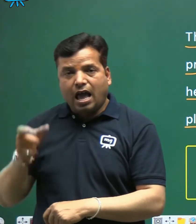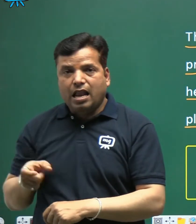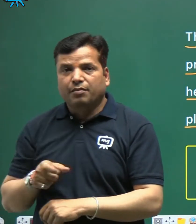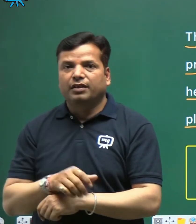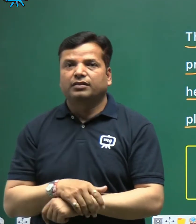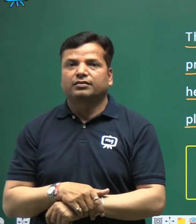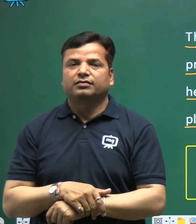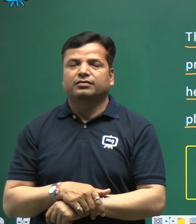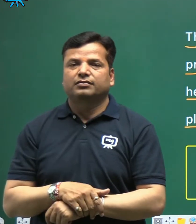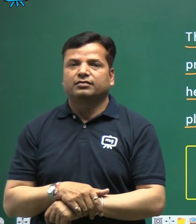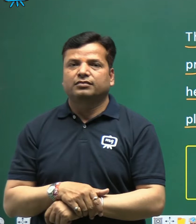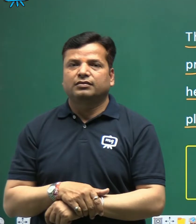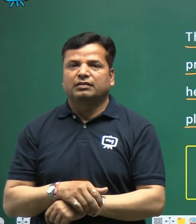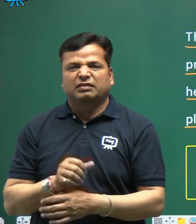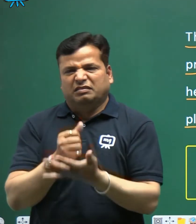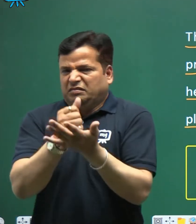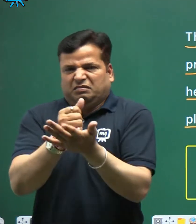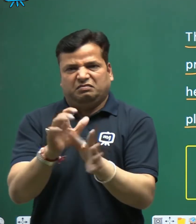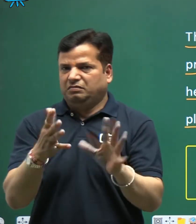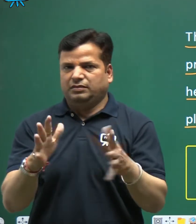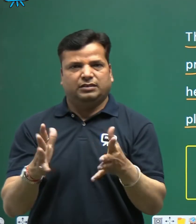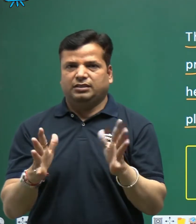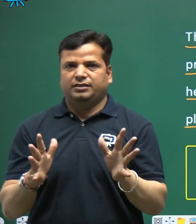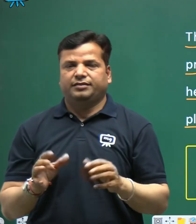helpless, बेबस,